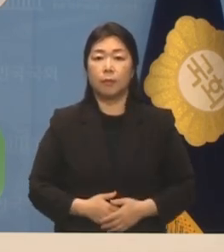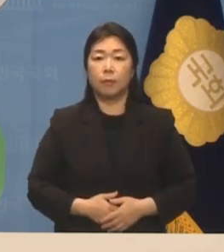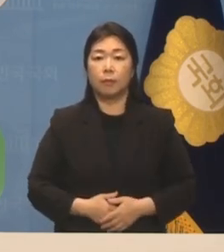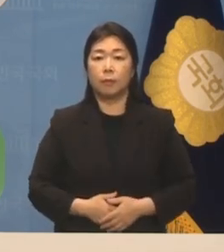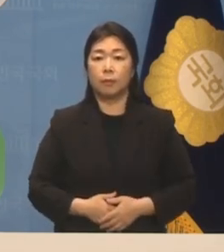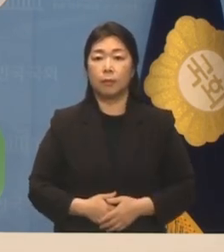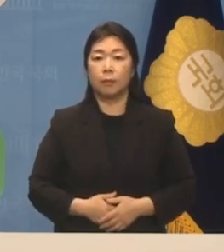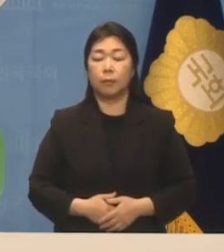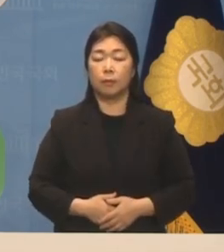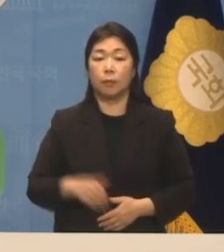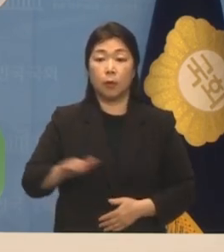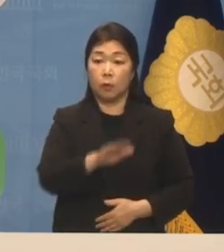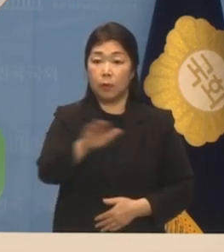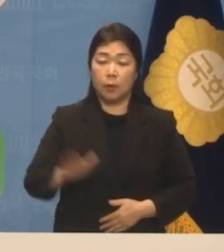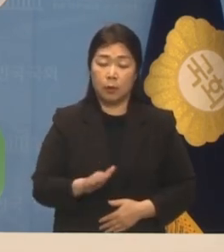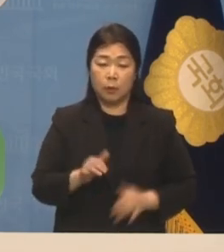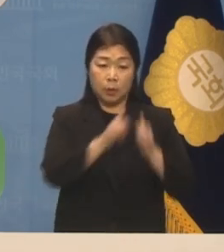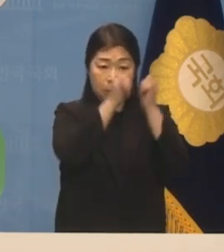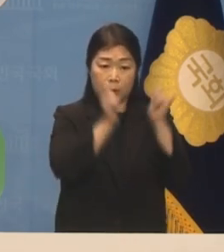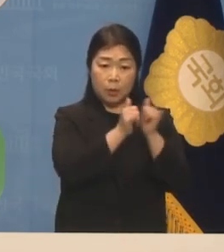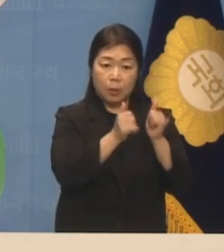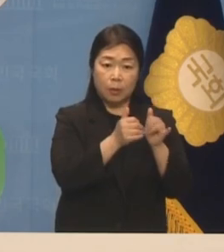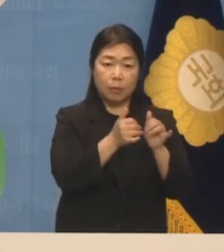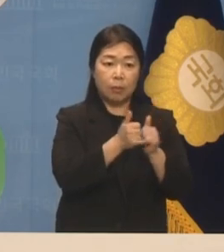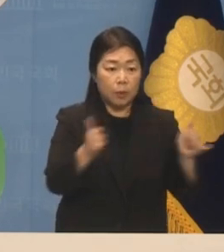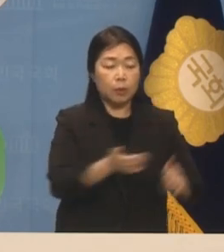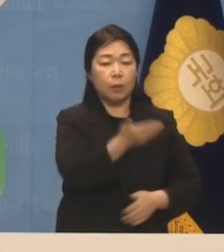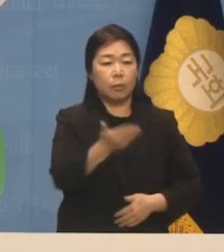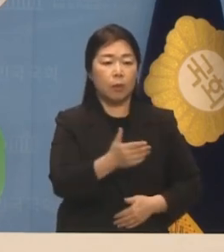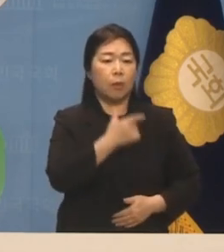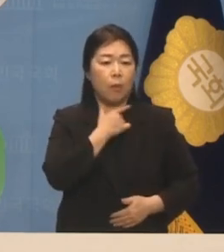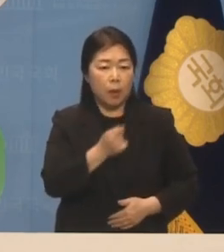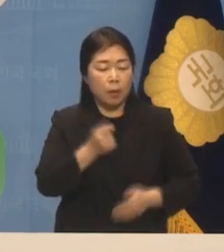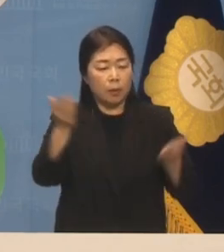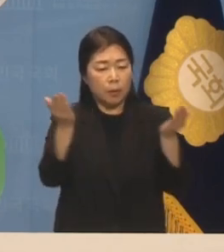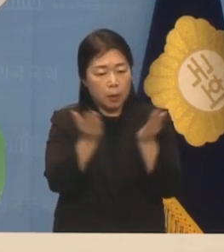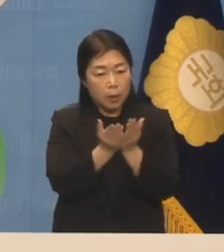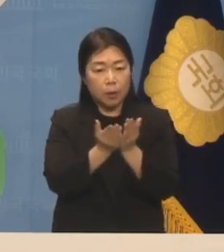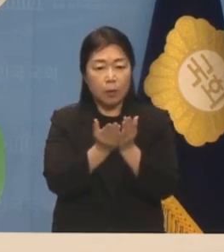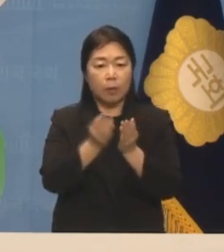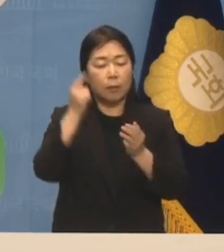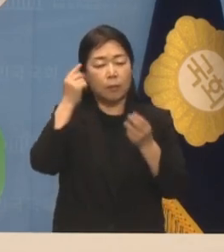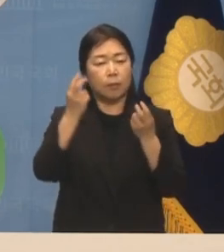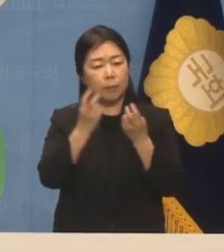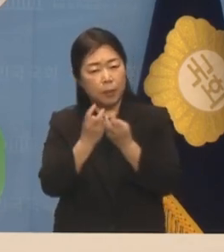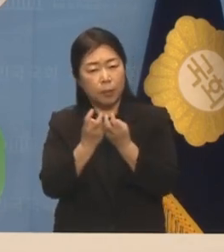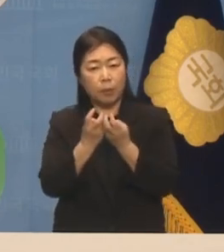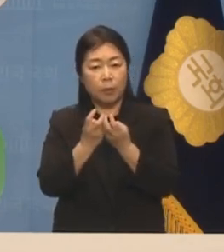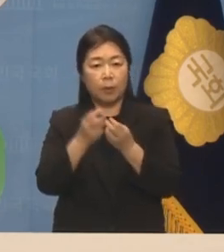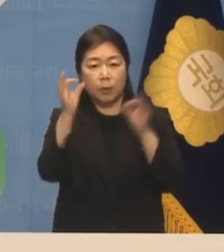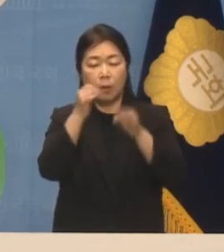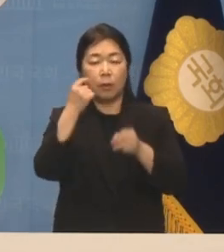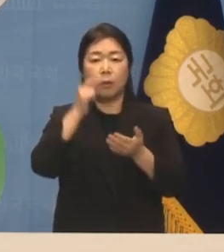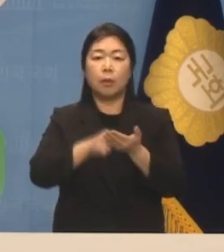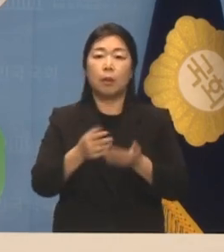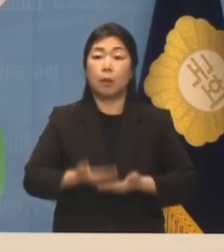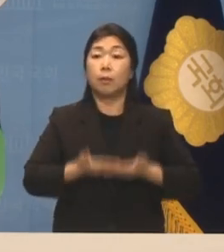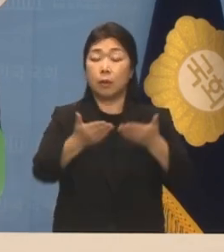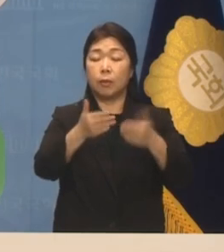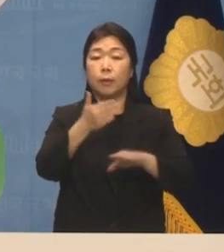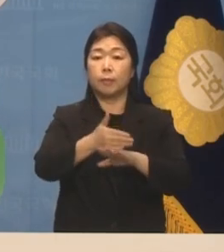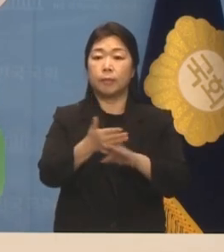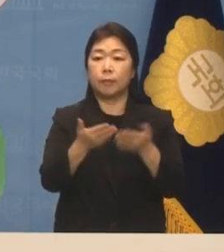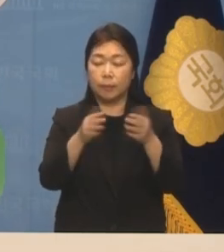부탁드립니다. 저희가 시민분들의 바람에 조응하는 길을 반드시 찾겠습니다. 감사합니다.